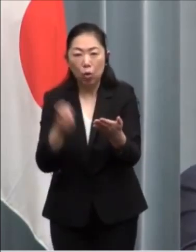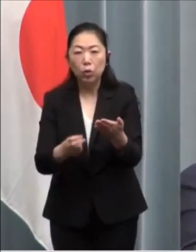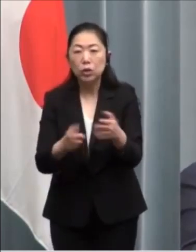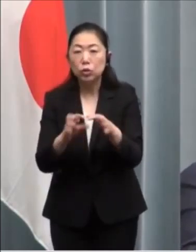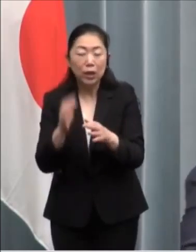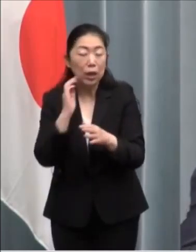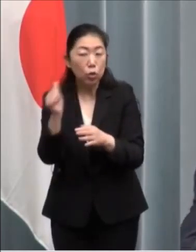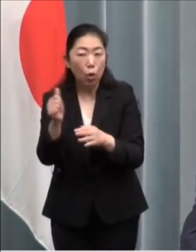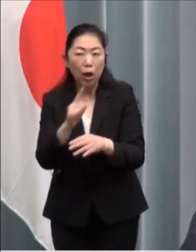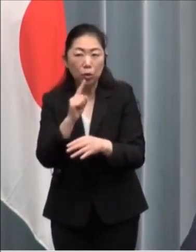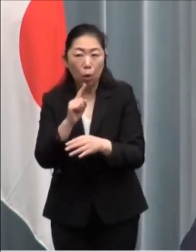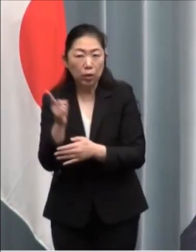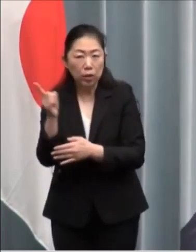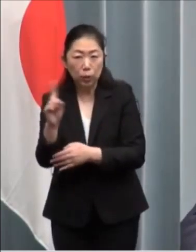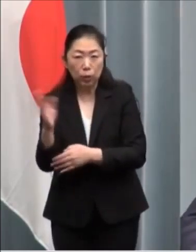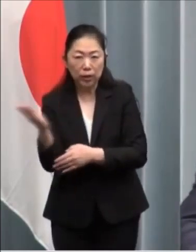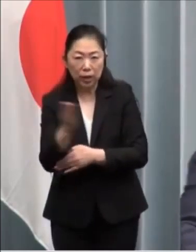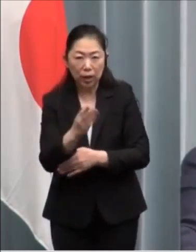ありませんでした。